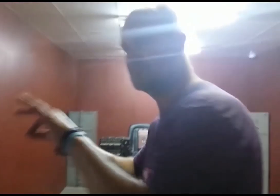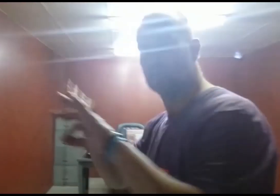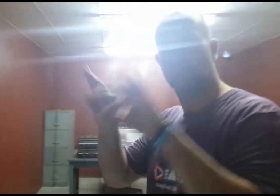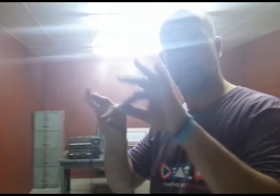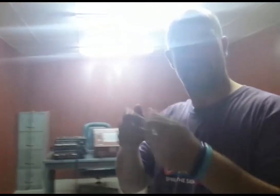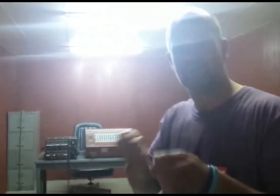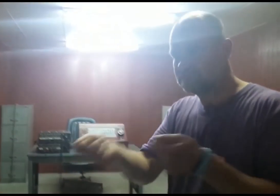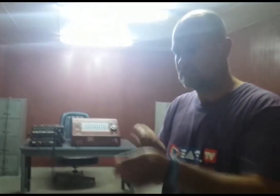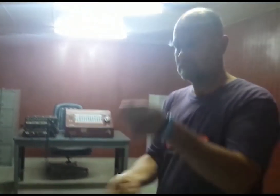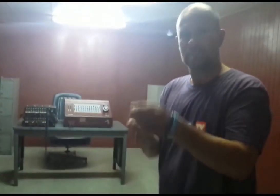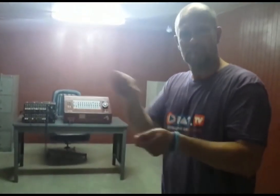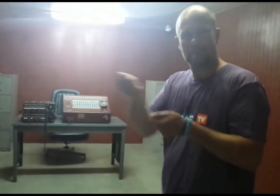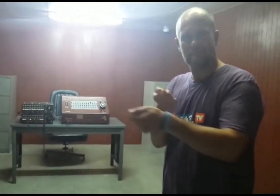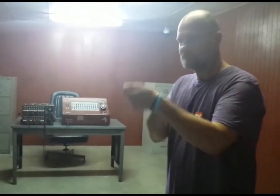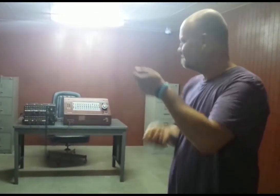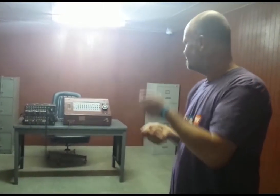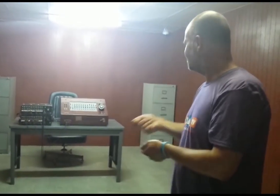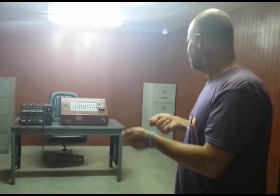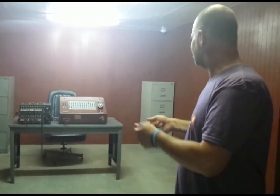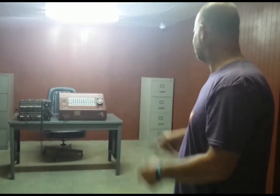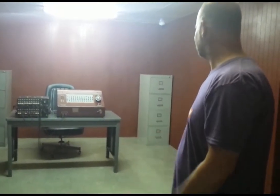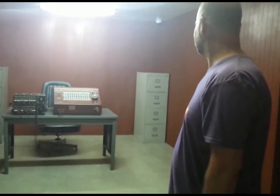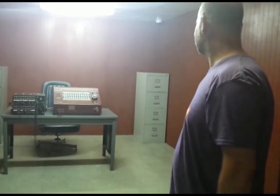Hier saß der Funker an einer Telefonanlage.